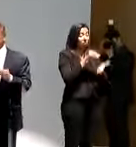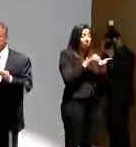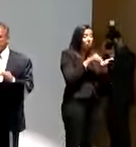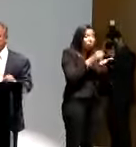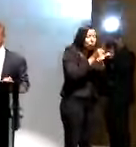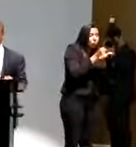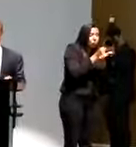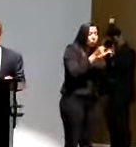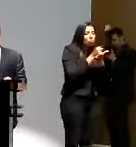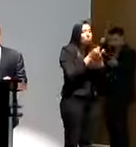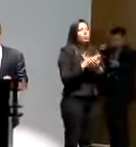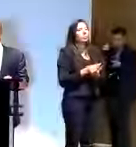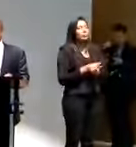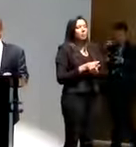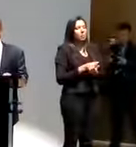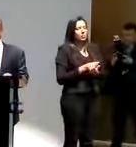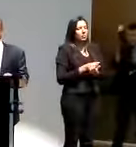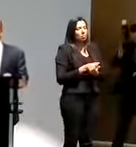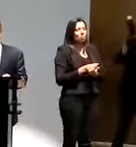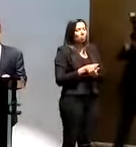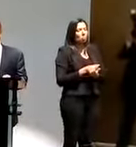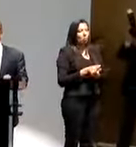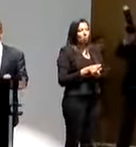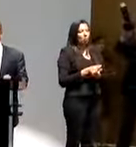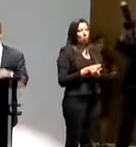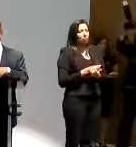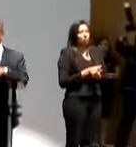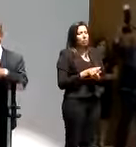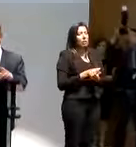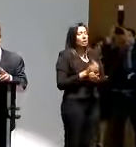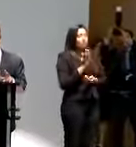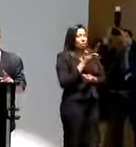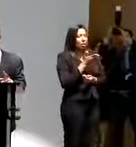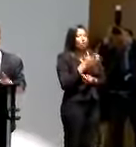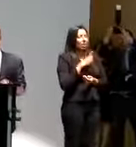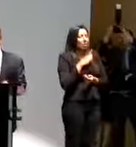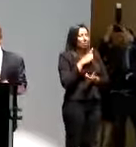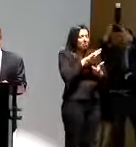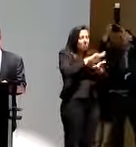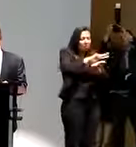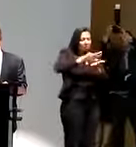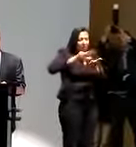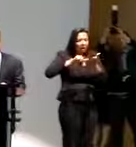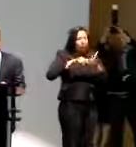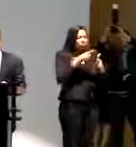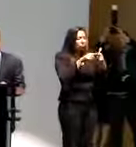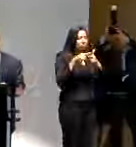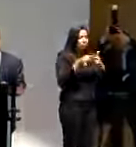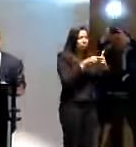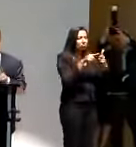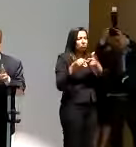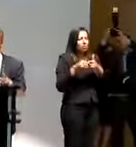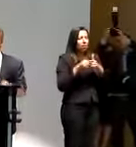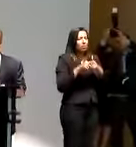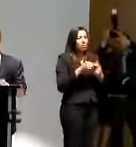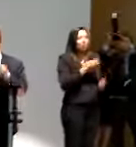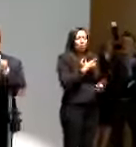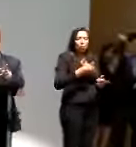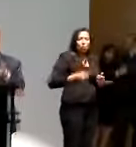nós já enfrentamos sob diversas variantes. O governo Geisel, nos endividamos excessivamente em dólares